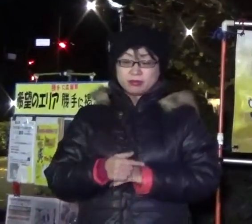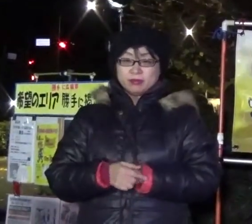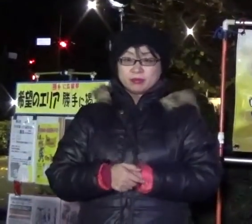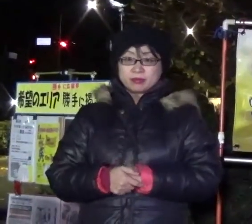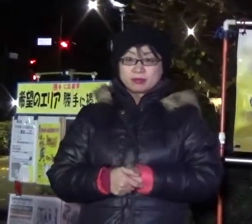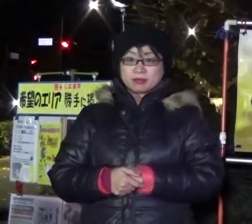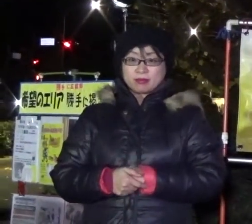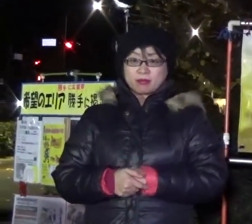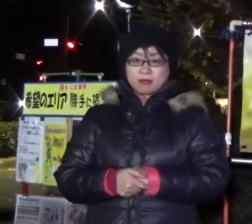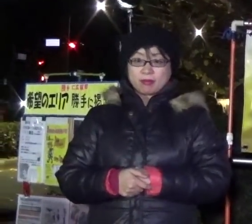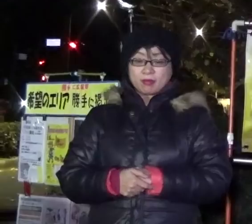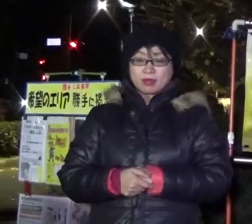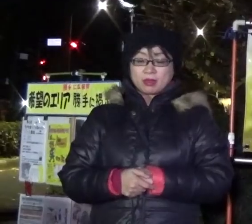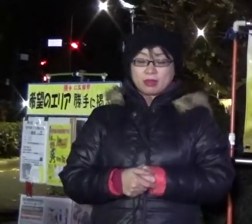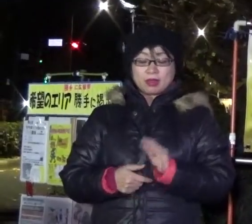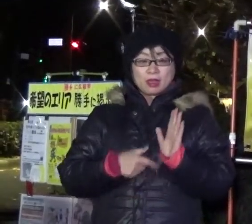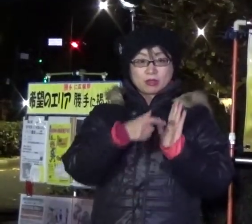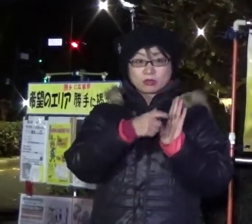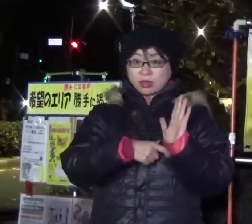短歌を読むのが、